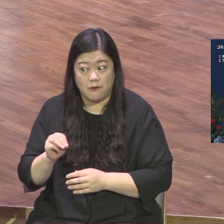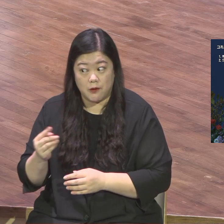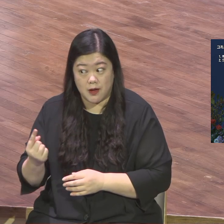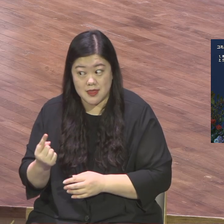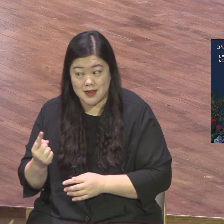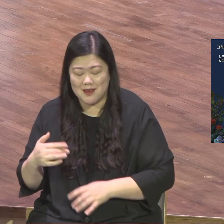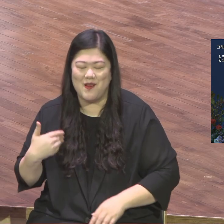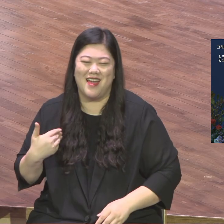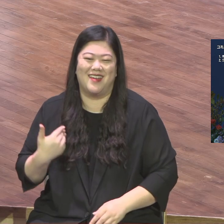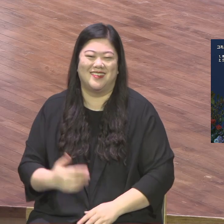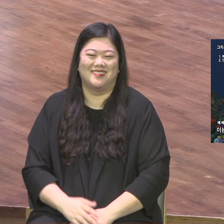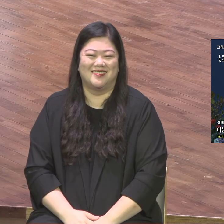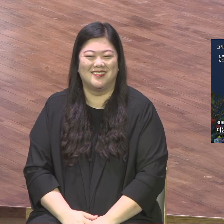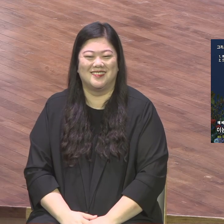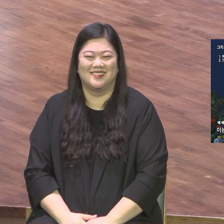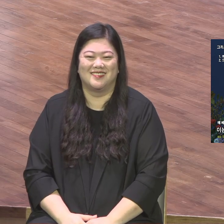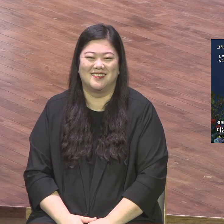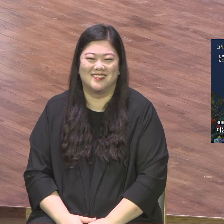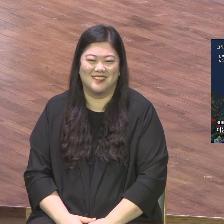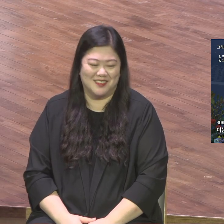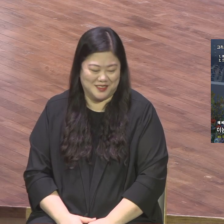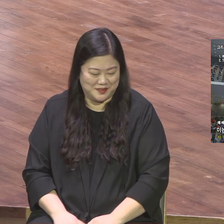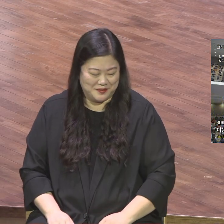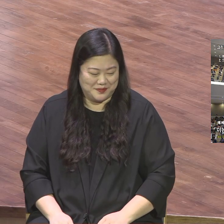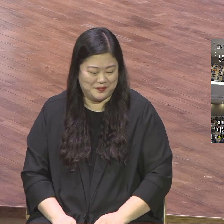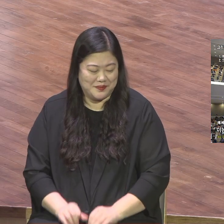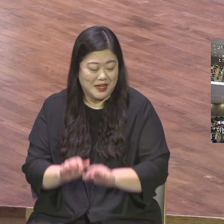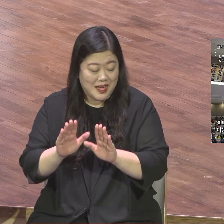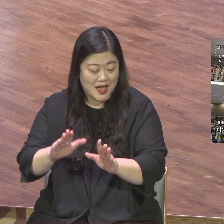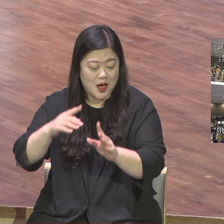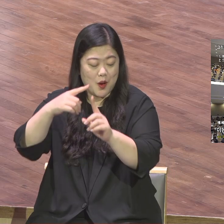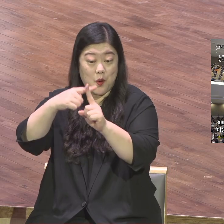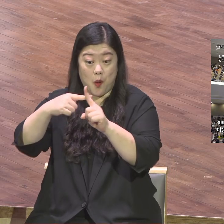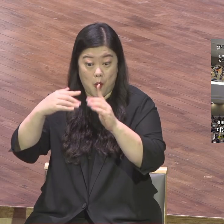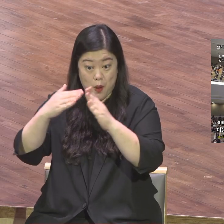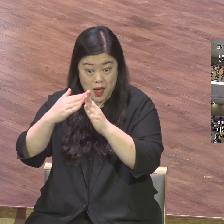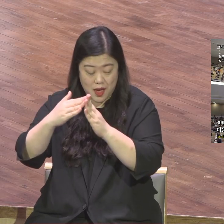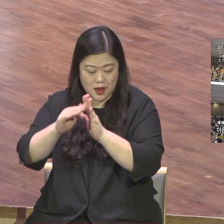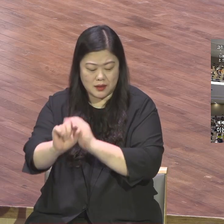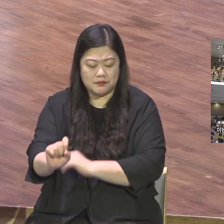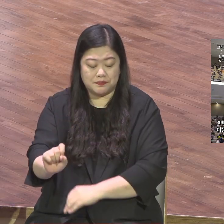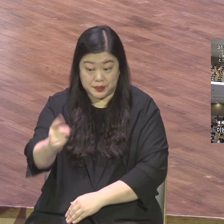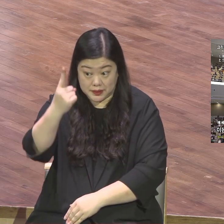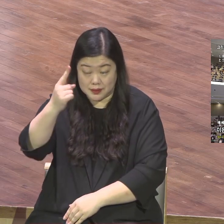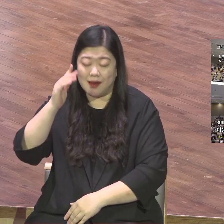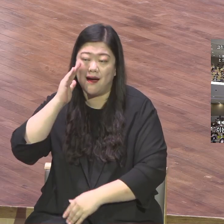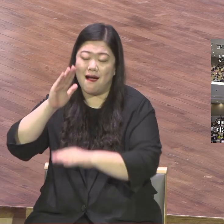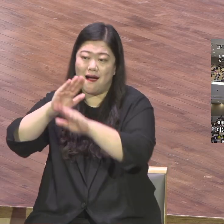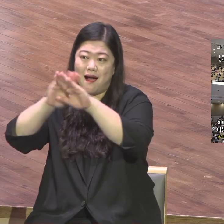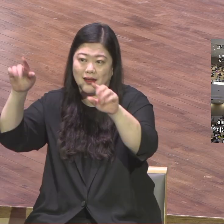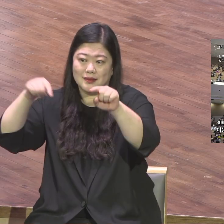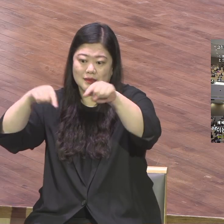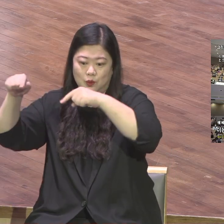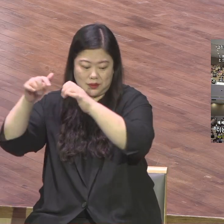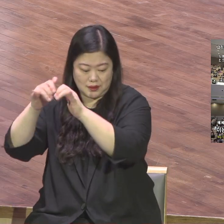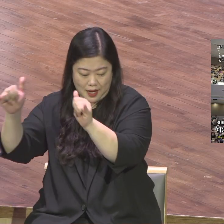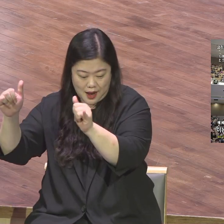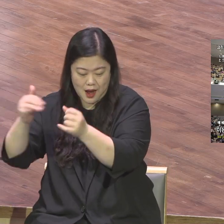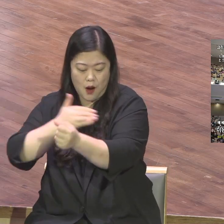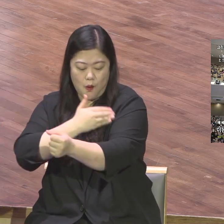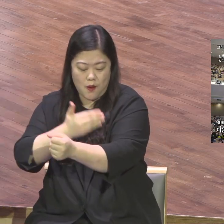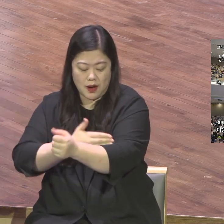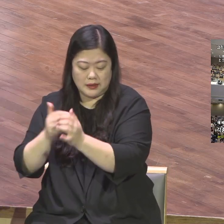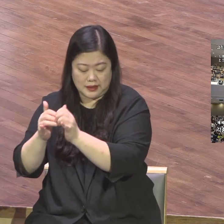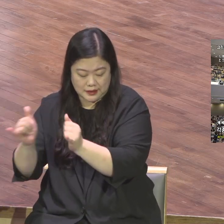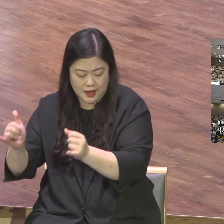자, 10절 봅니다. 이는 이제 교회로 말미암아 하늘에 있는 통치자들과